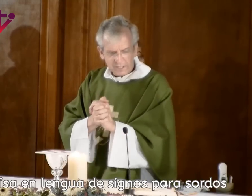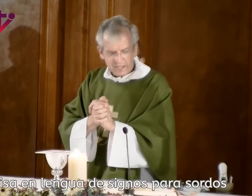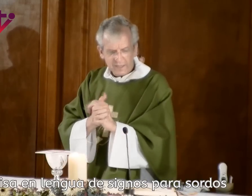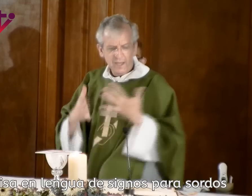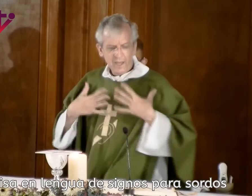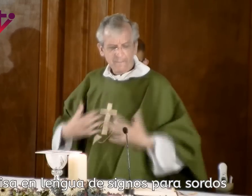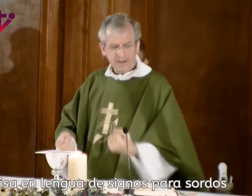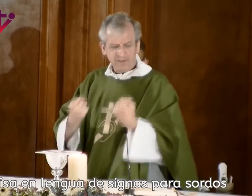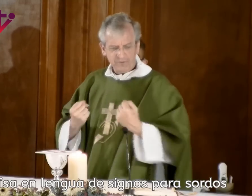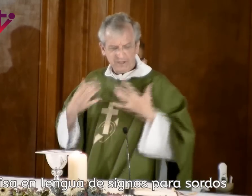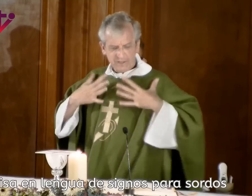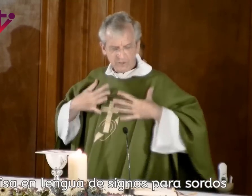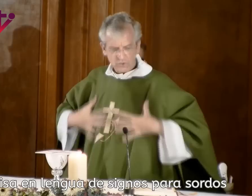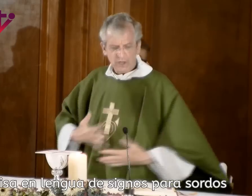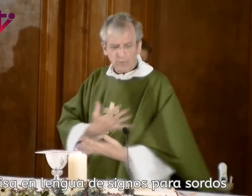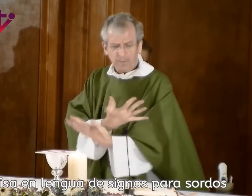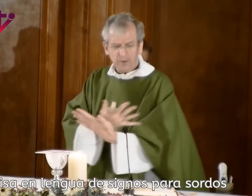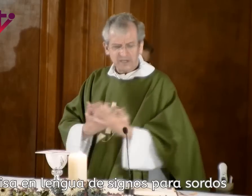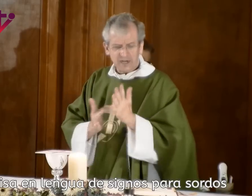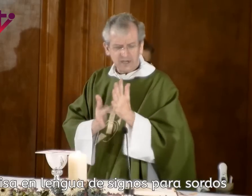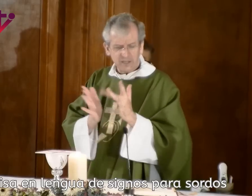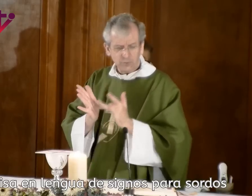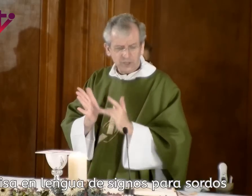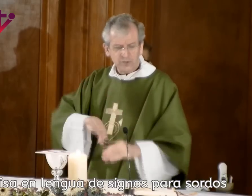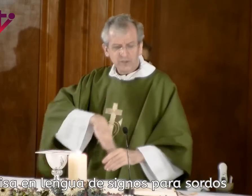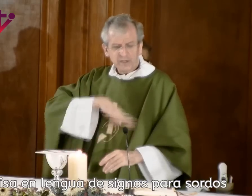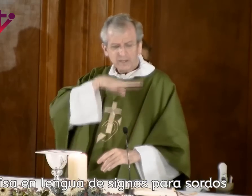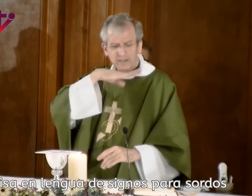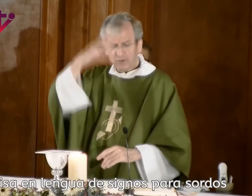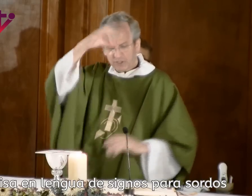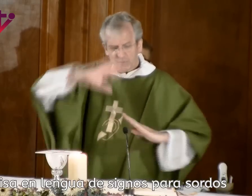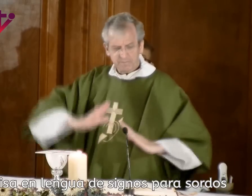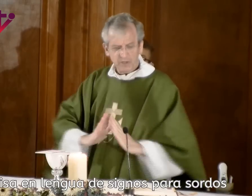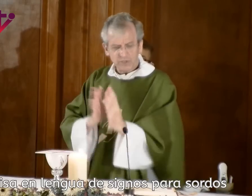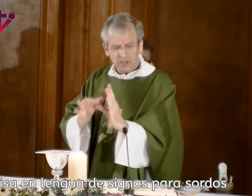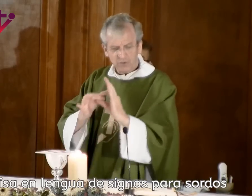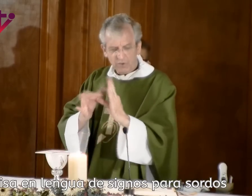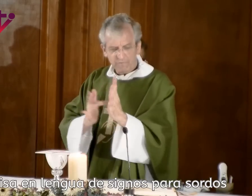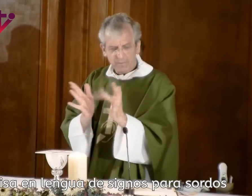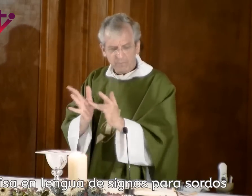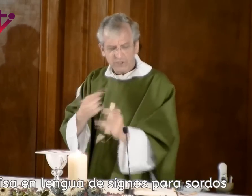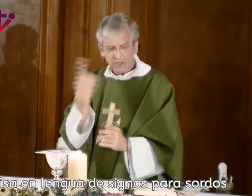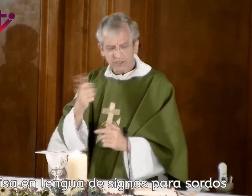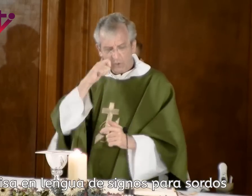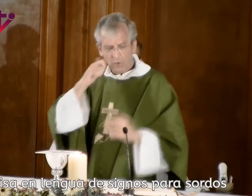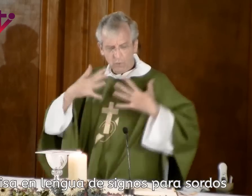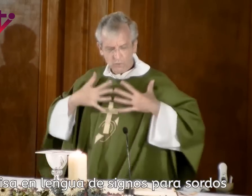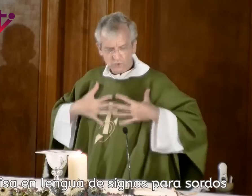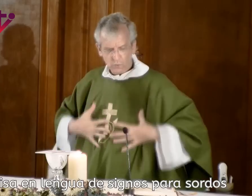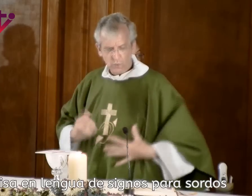amistad, para que fortalecidos con el cuerpo y la sangre de tu Hijo y llenos de su Espíritu Santo, formemos en Cristo un solo